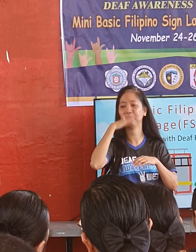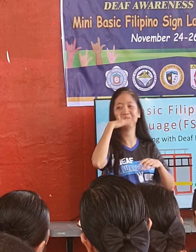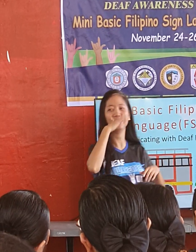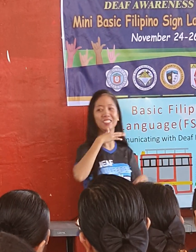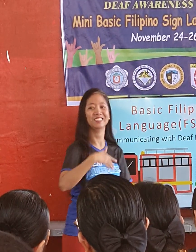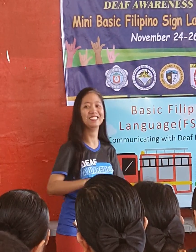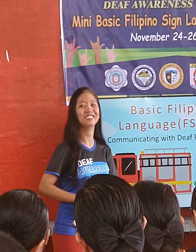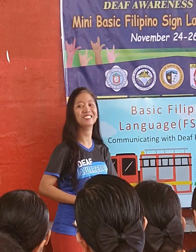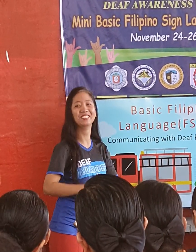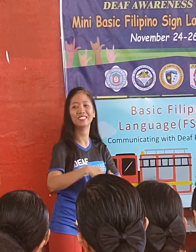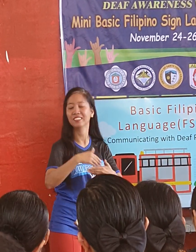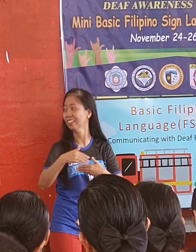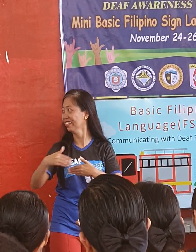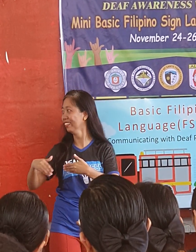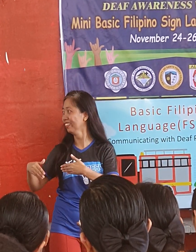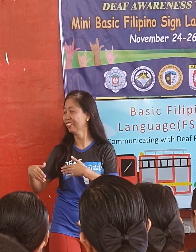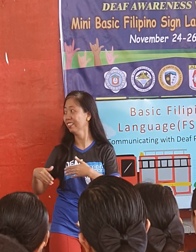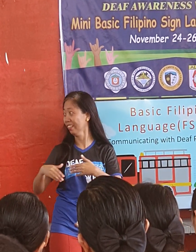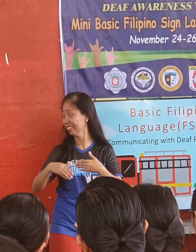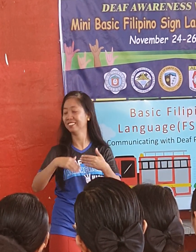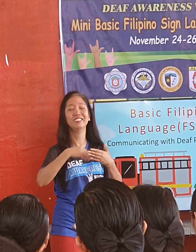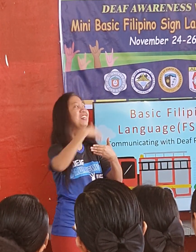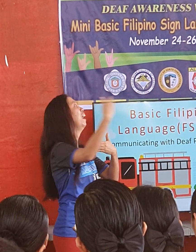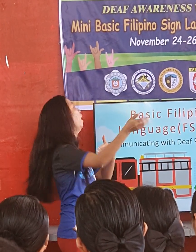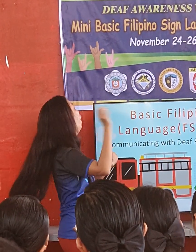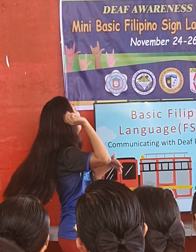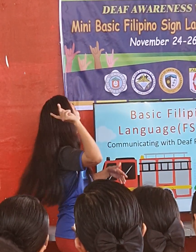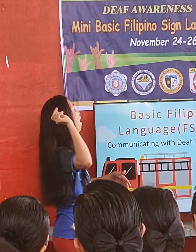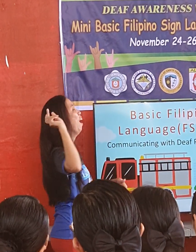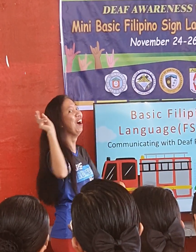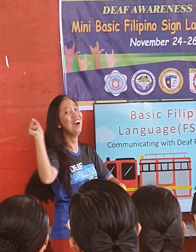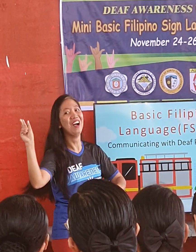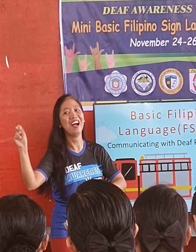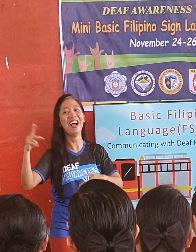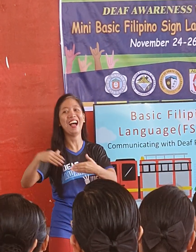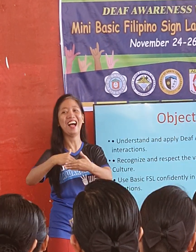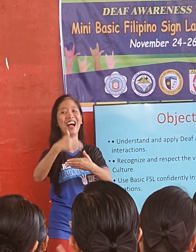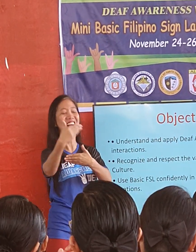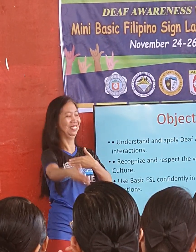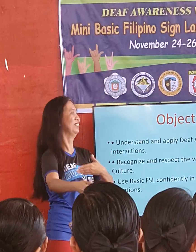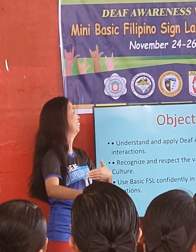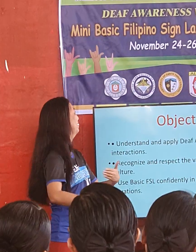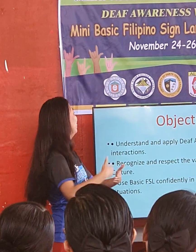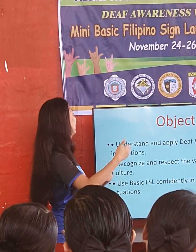Mali, sorry. Ako pa pala, sorry. Next.